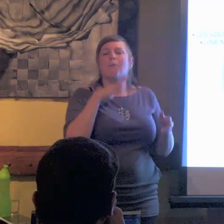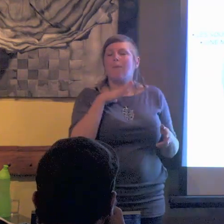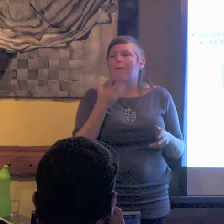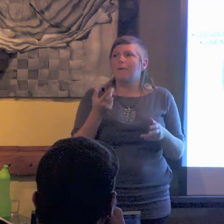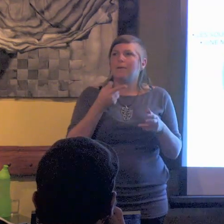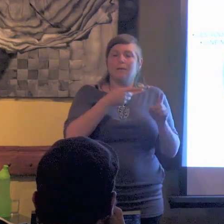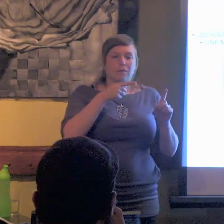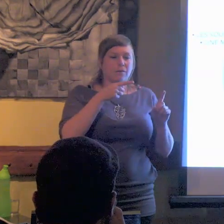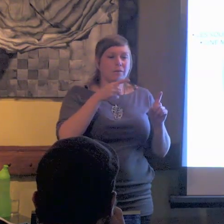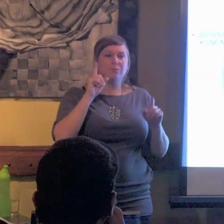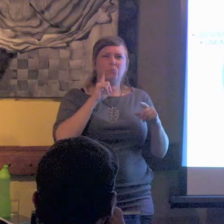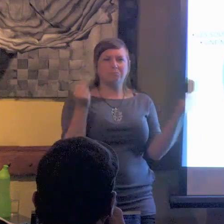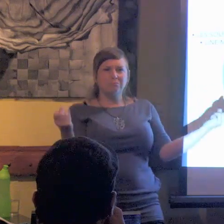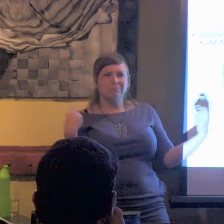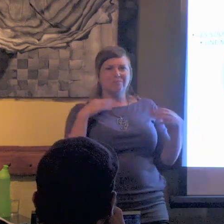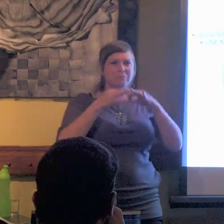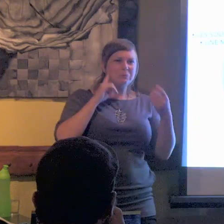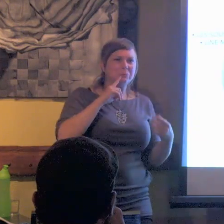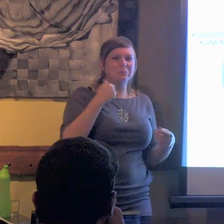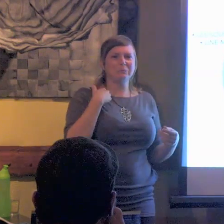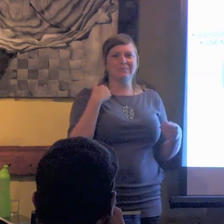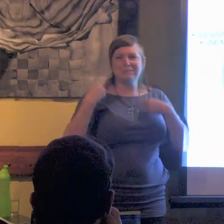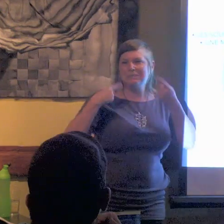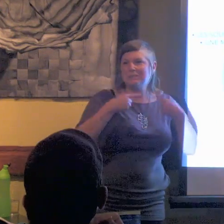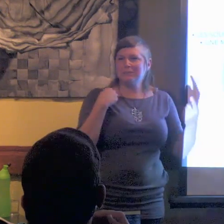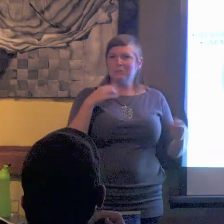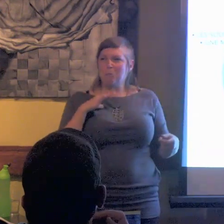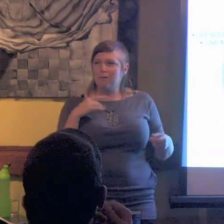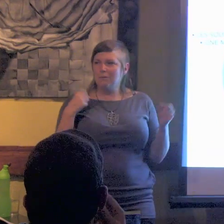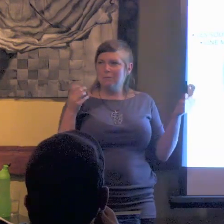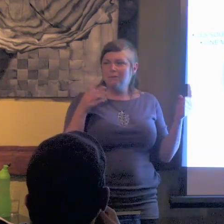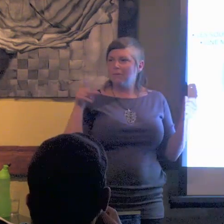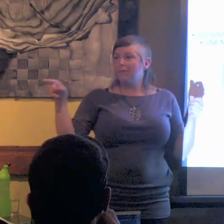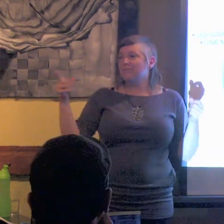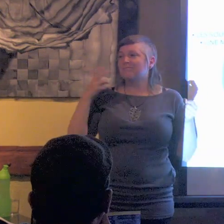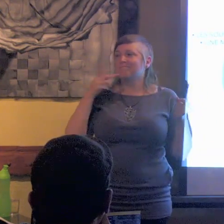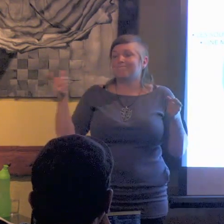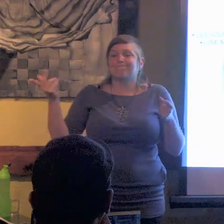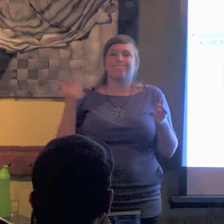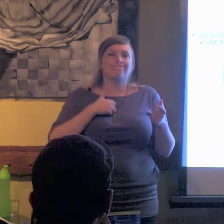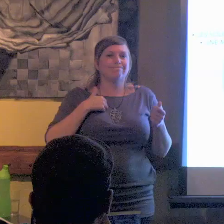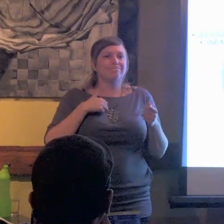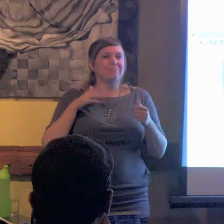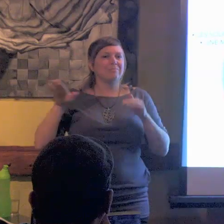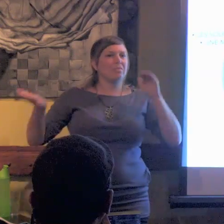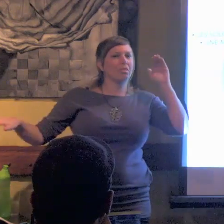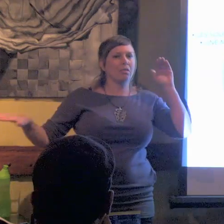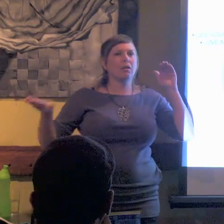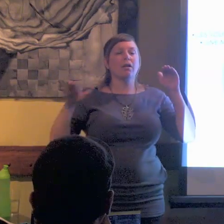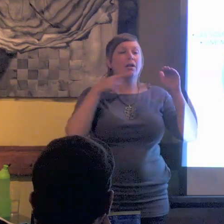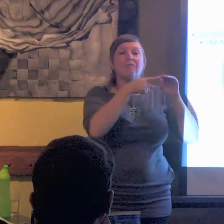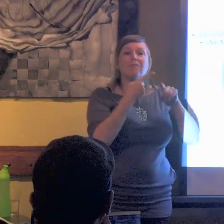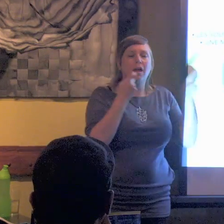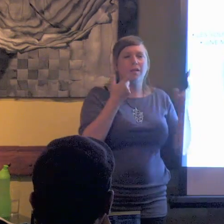d'égalité. C'est sûr qu'il y a eu des erreurs dans le passé, là. Tu sais, je veux dire, OK, ben moi je suis signé, écoute, j'ai une famille